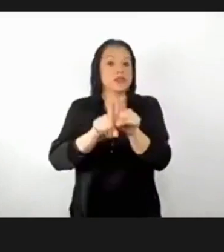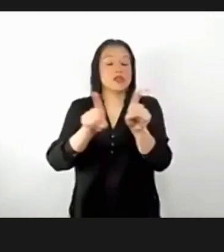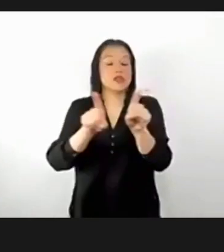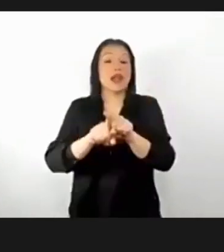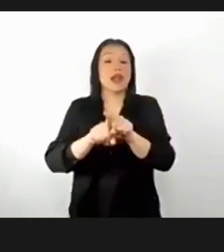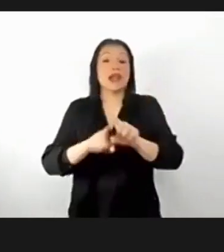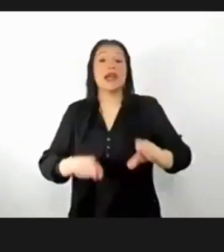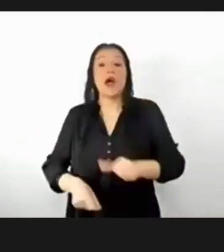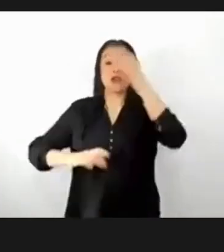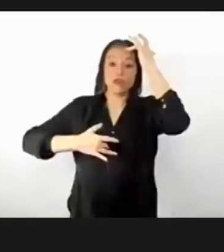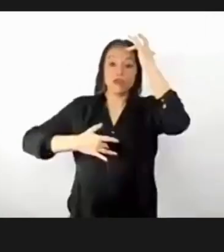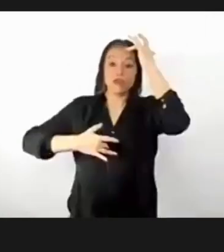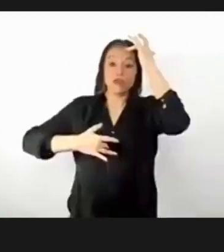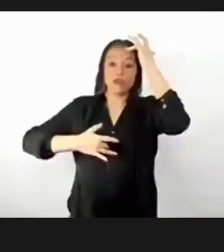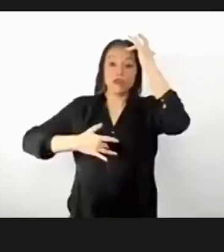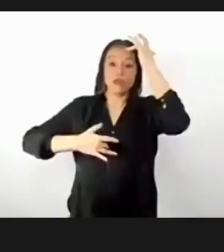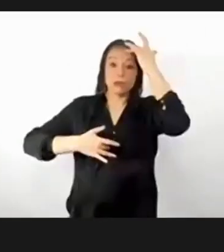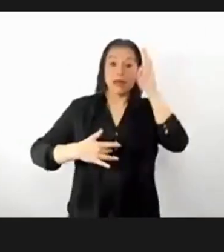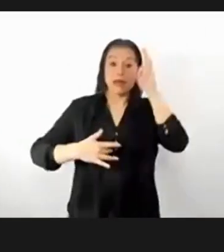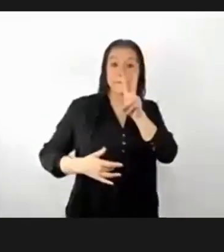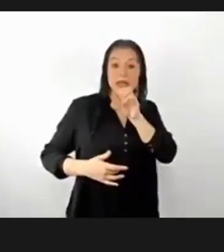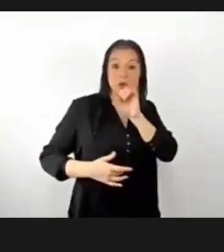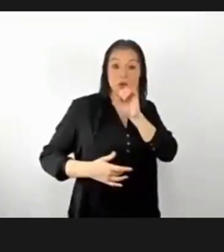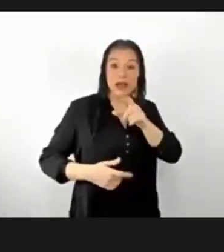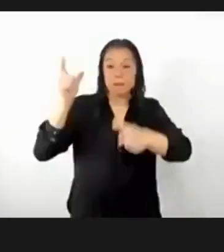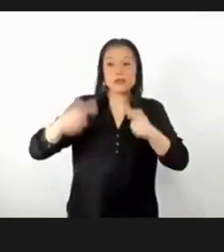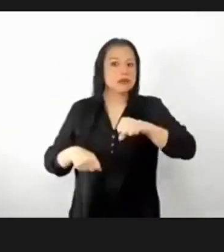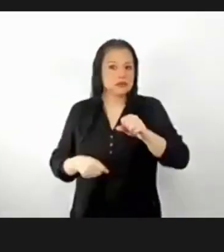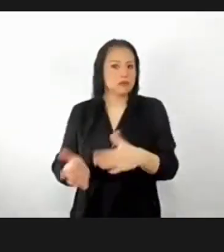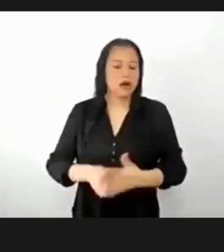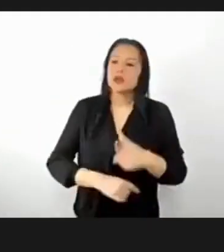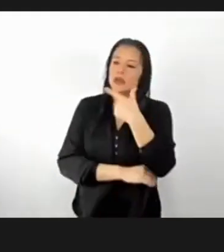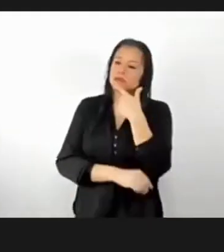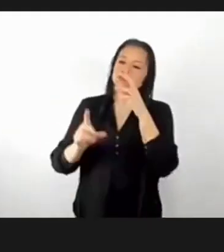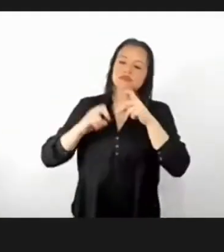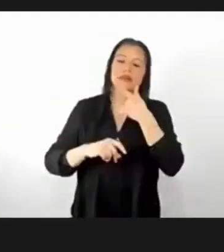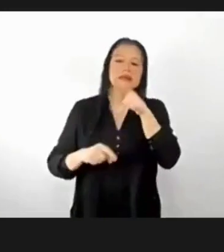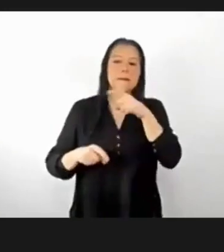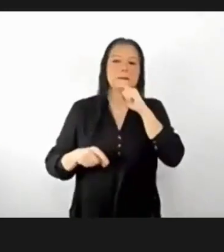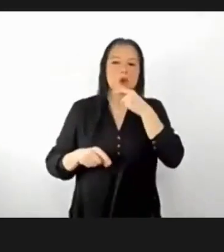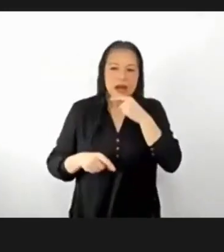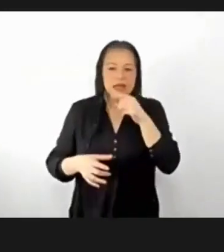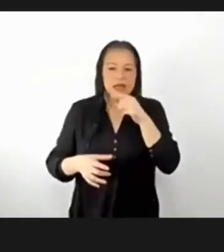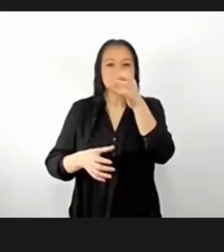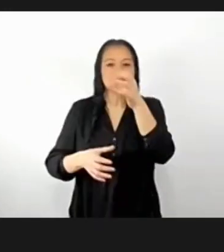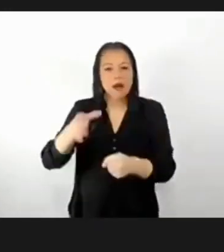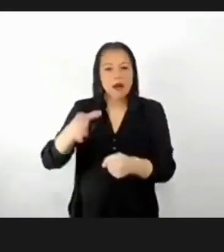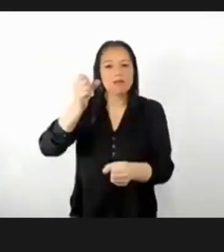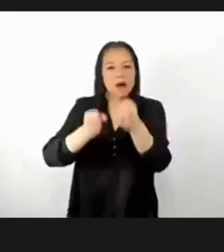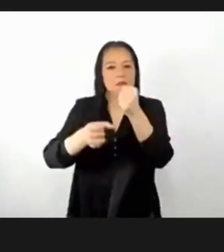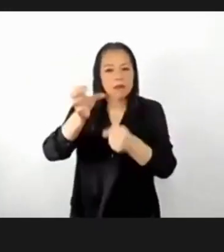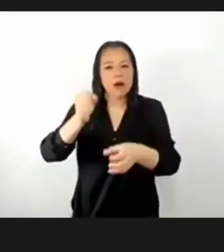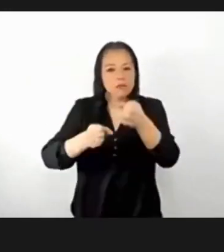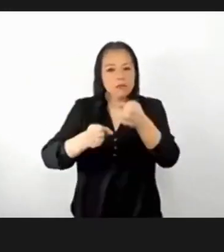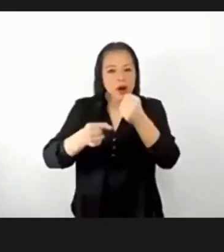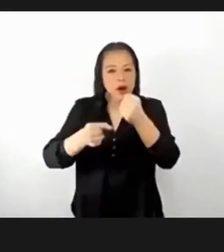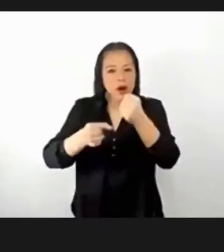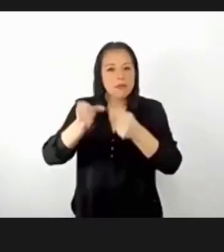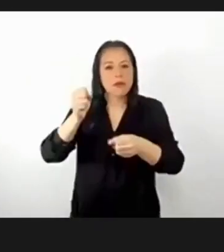viruela humana que mata. Entonces él dijo, ajá, o sea, estas señoras que están